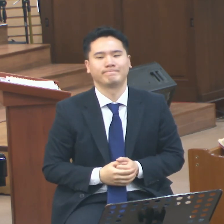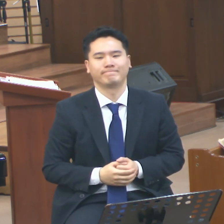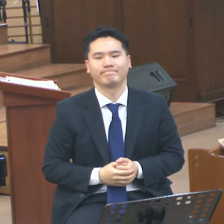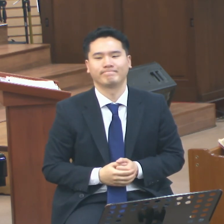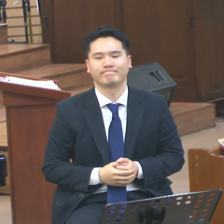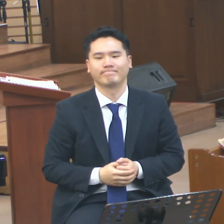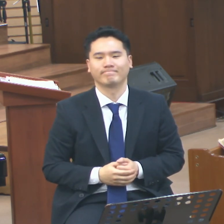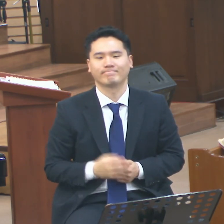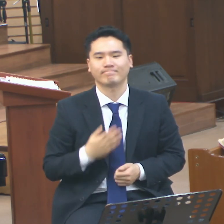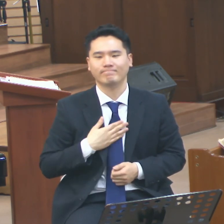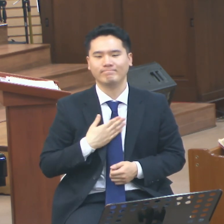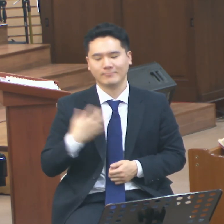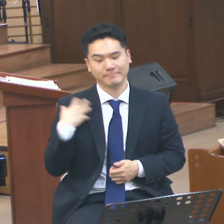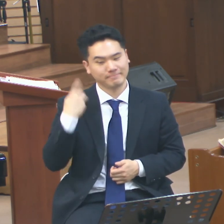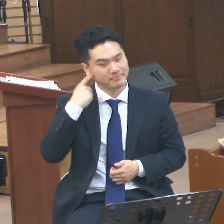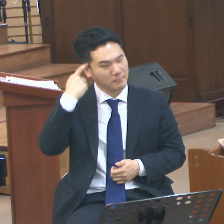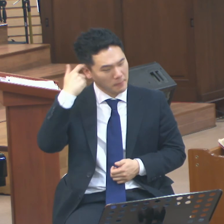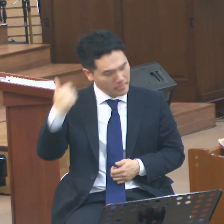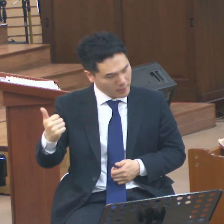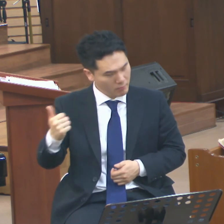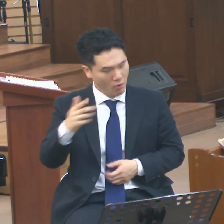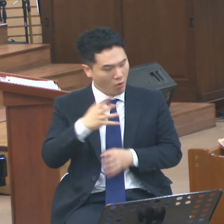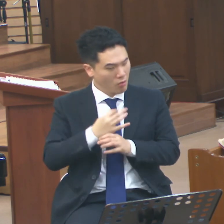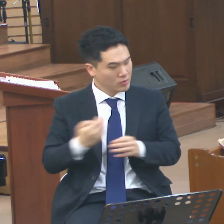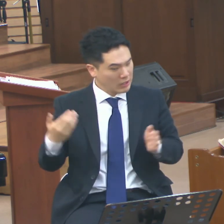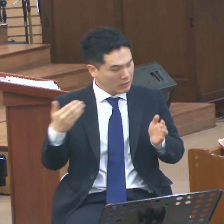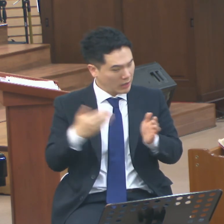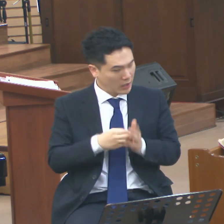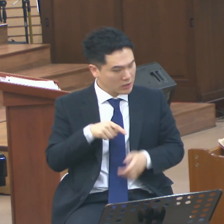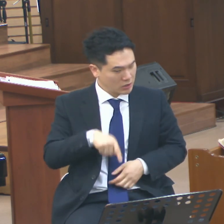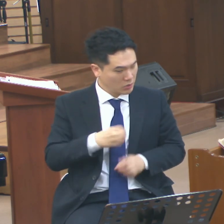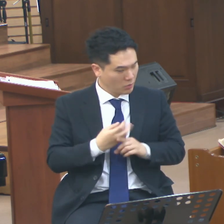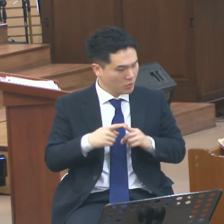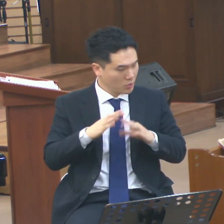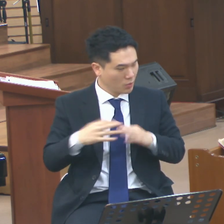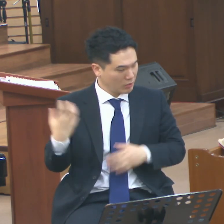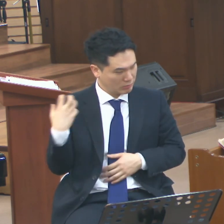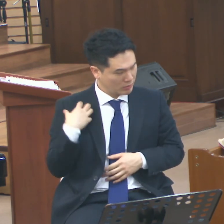저는 담임 목회직을 언제까지 옥인교회에 있을까요? 하나님이 하라고